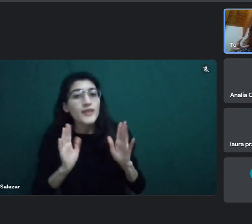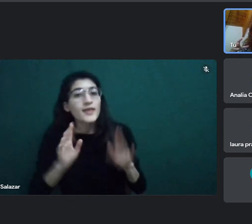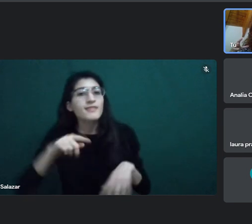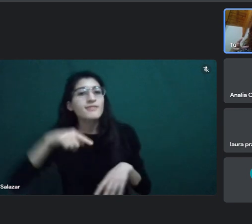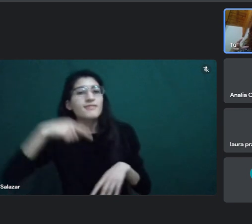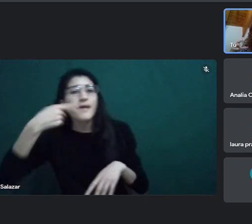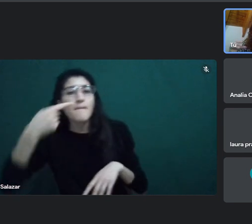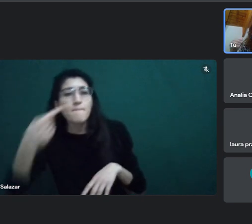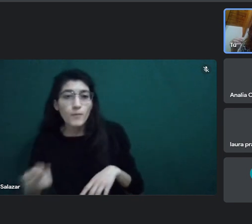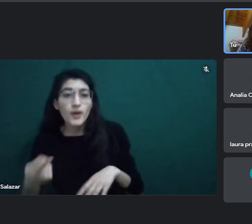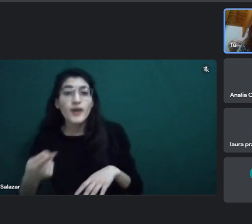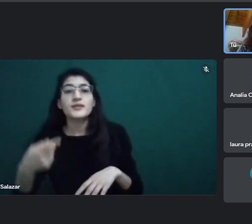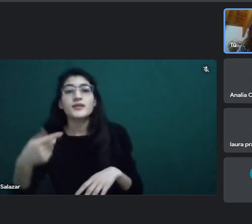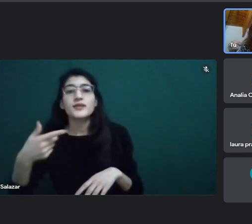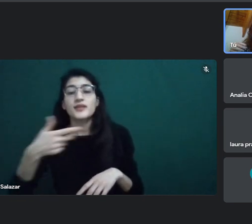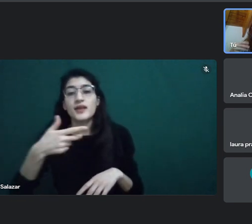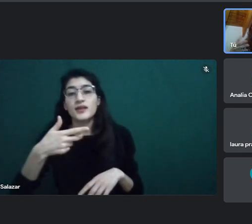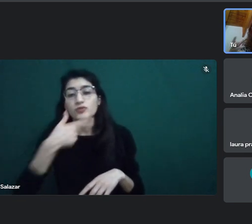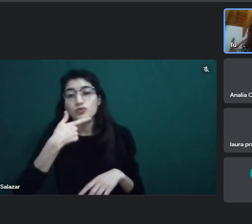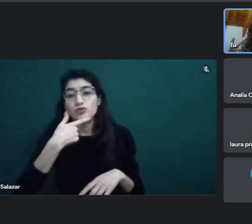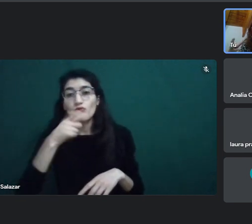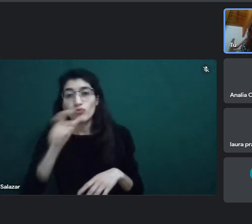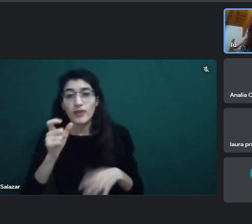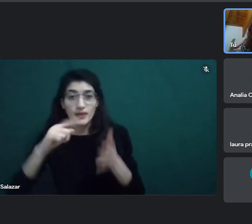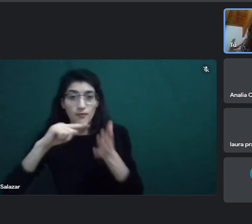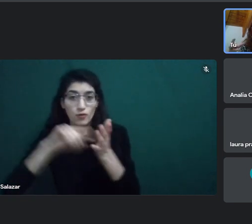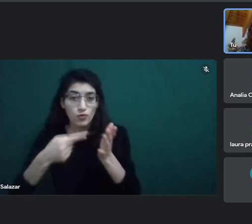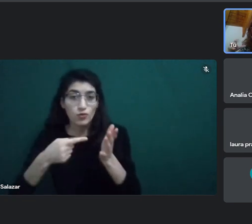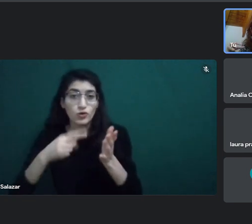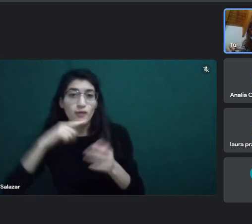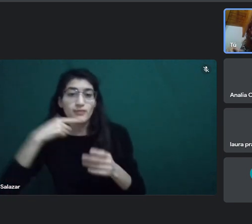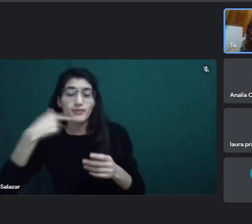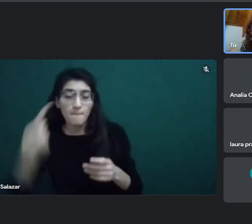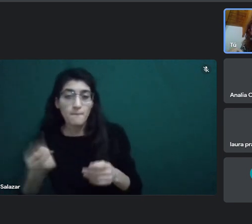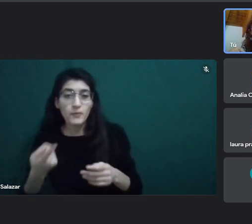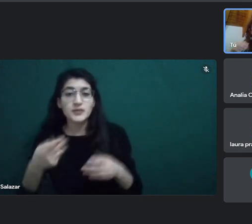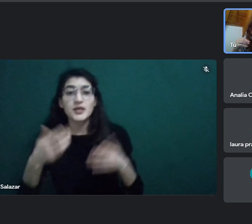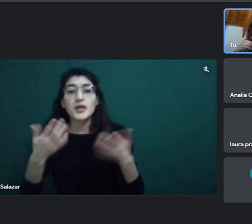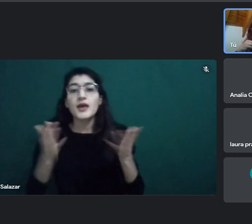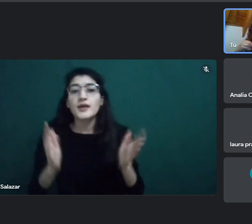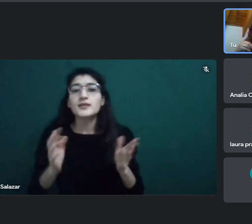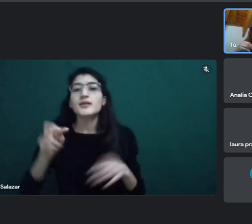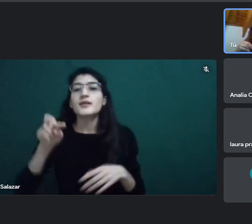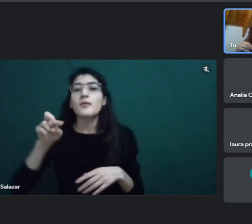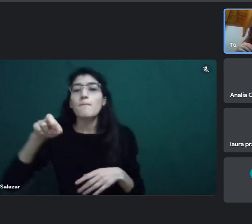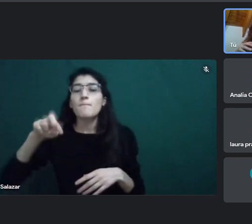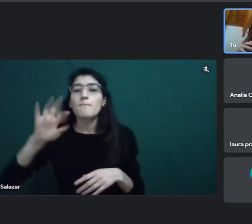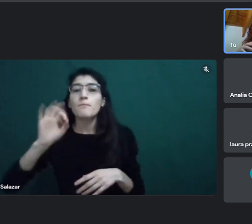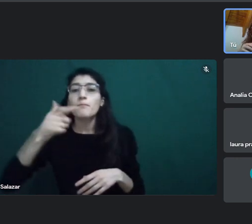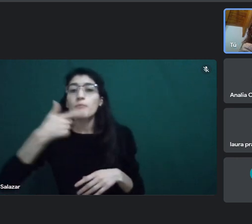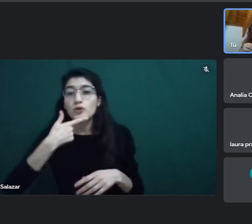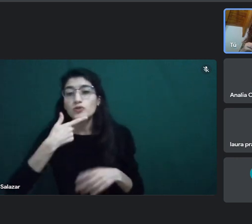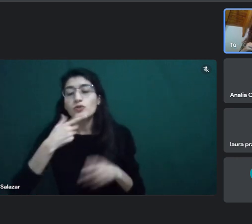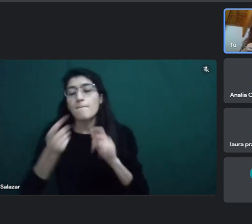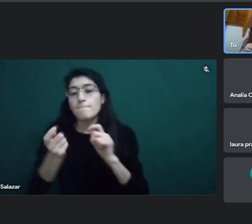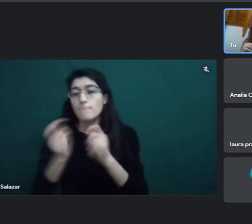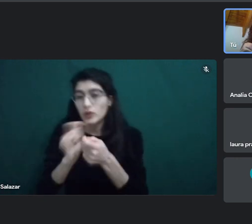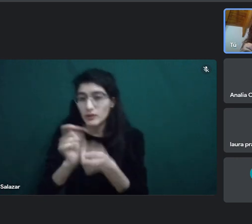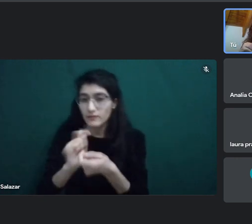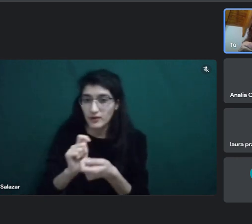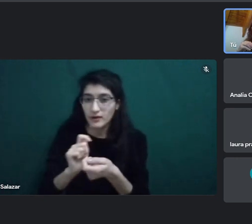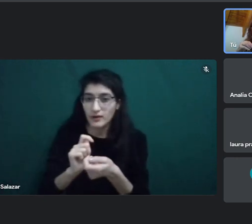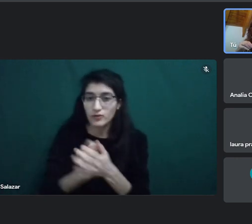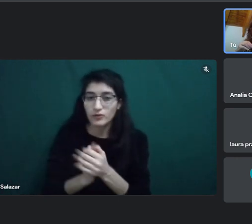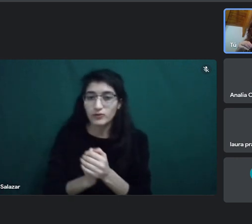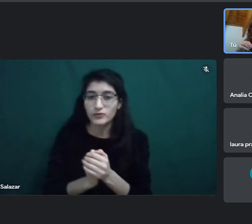bloque y ser un posmodificador, que era uno de los casos que más errores hay, que se dice que hace